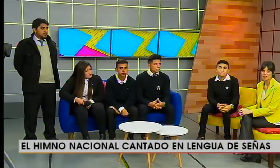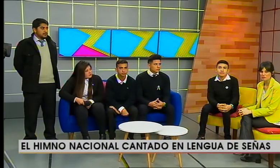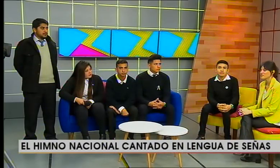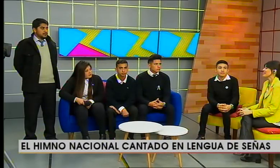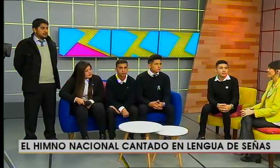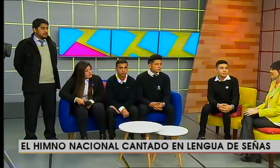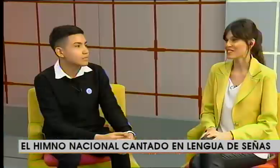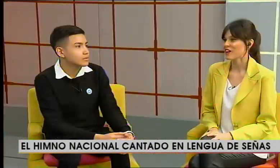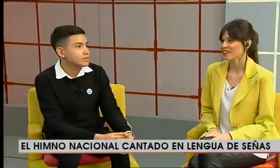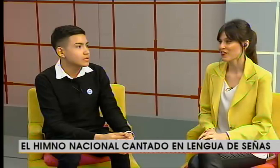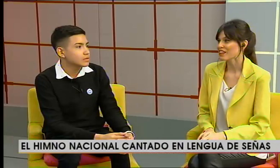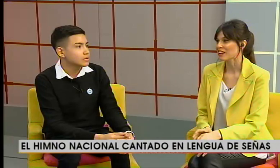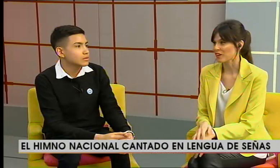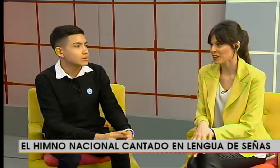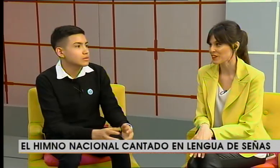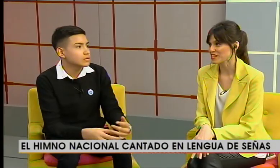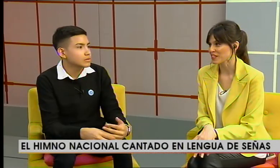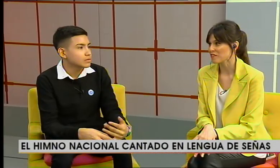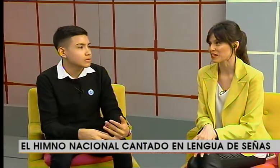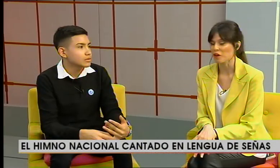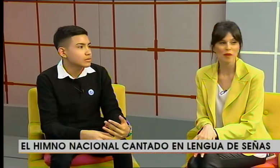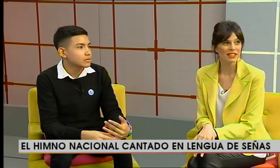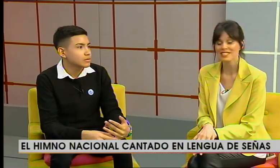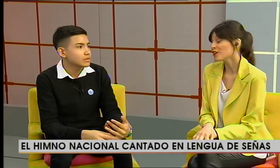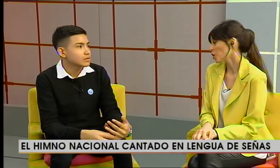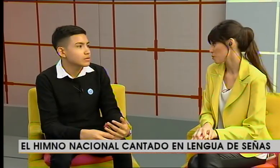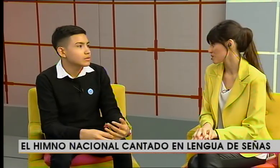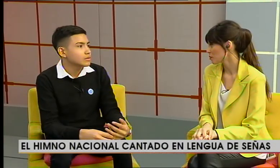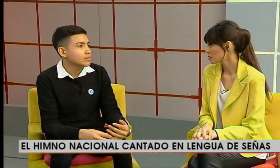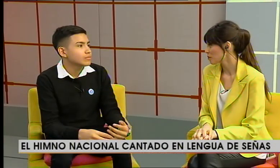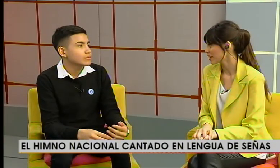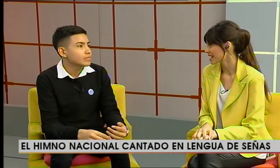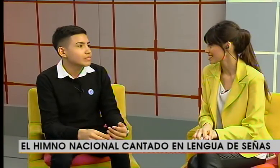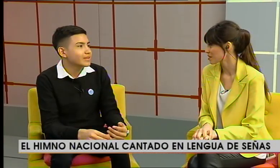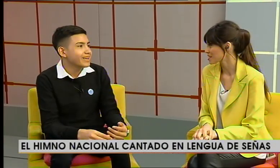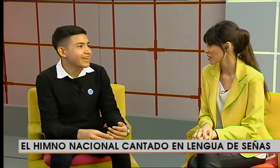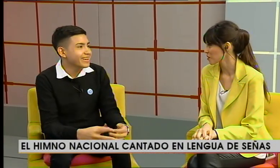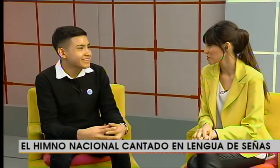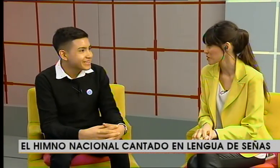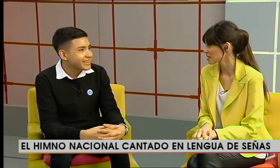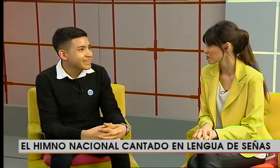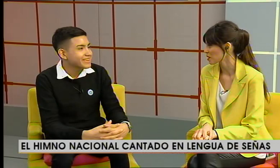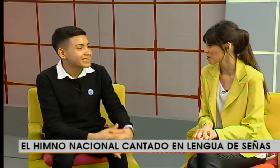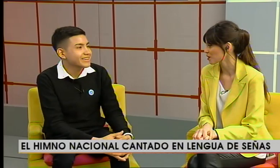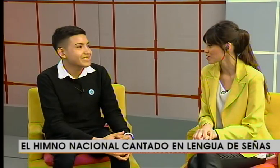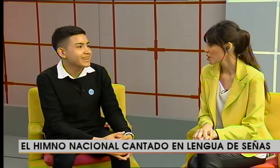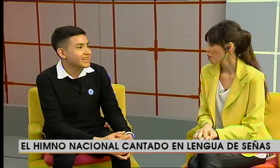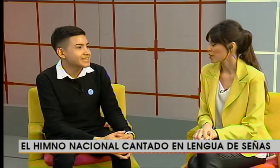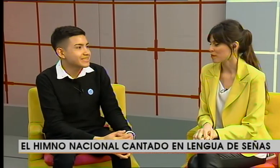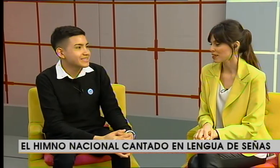alumnos del sexto año del Colegio Nacional Bartolomé Mitri, chicos, qué orgullo Se me ha puesto la piel de gallina Me ha llenado de emoción realmente de verlos Gracias Porque aparte